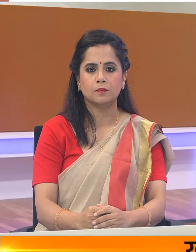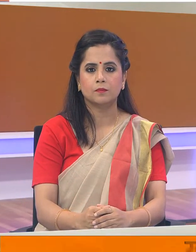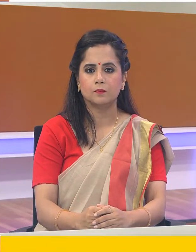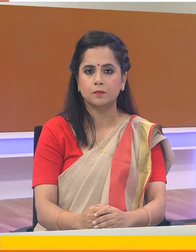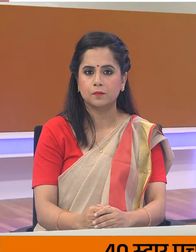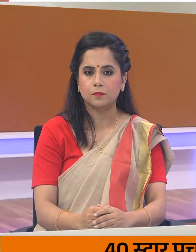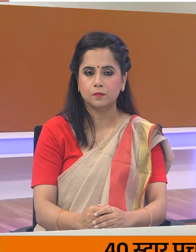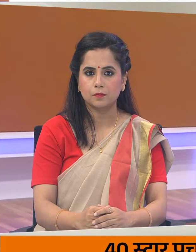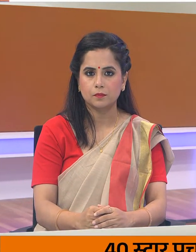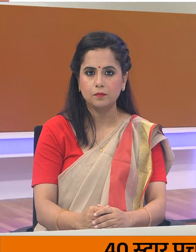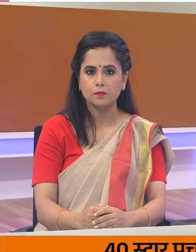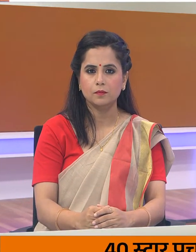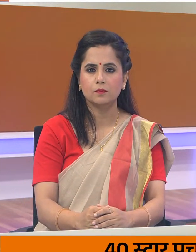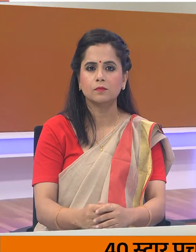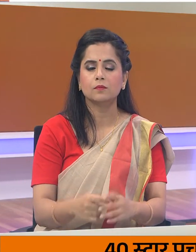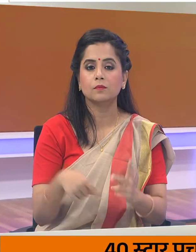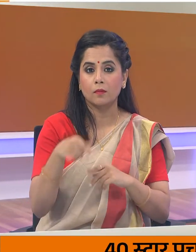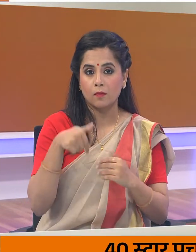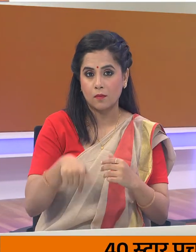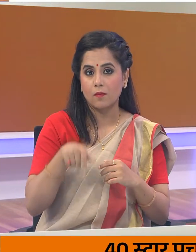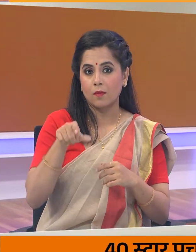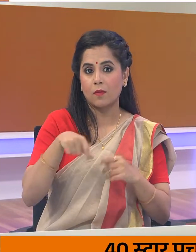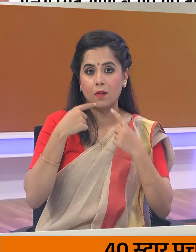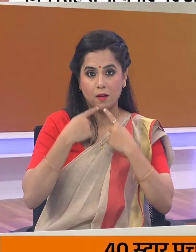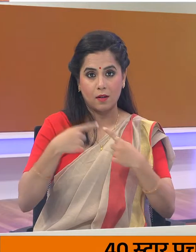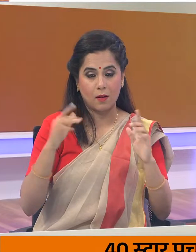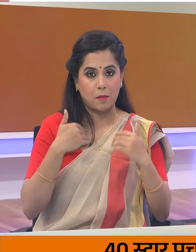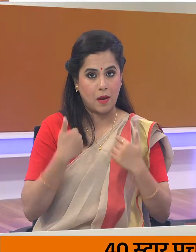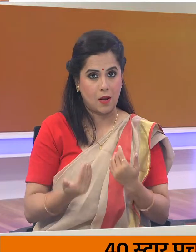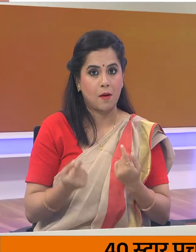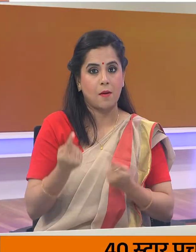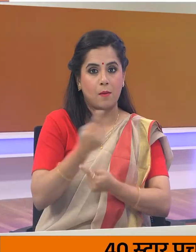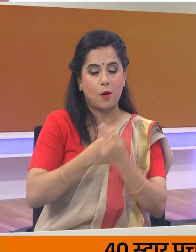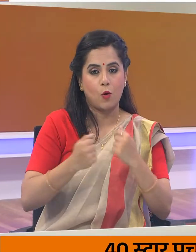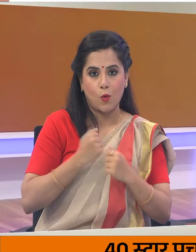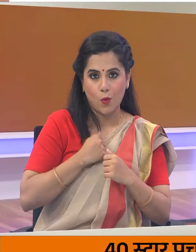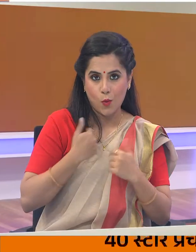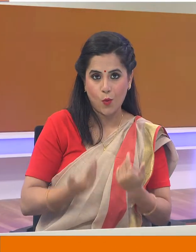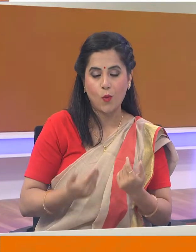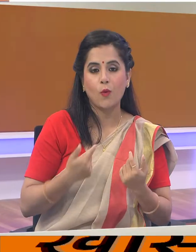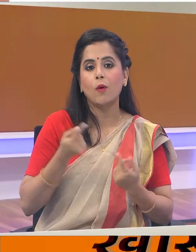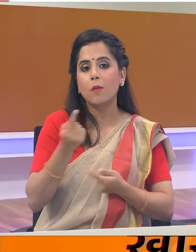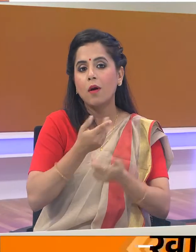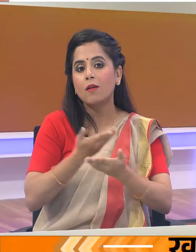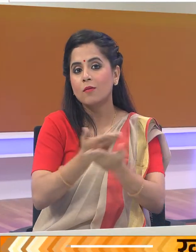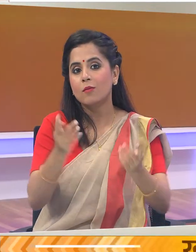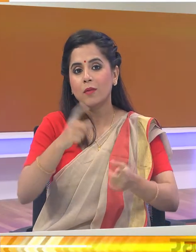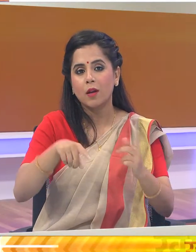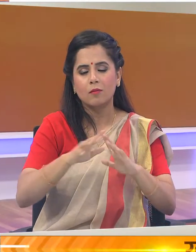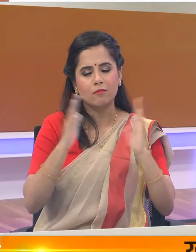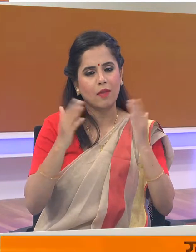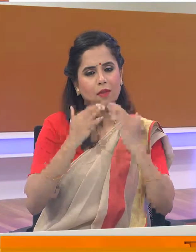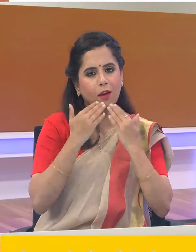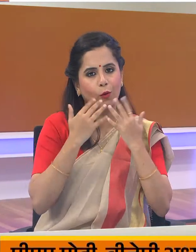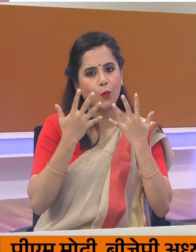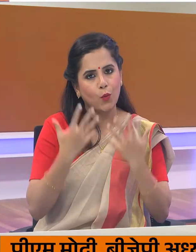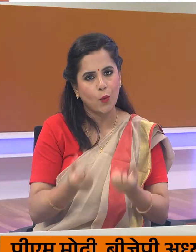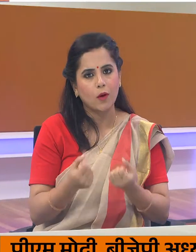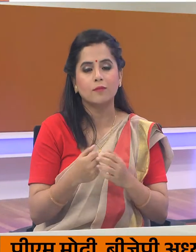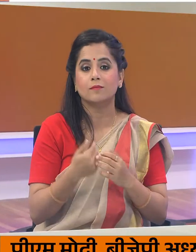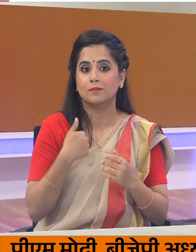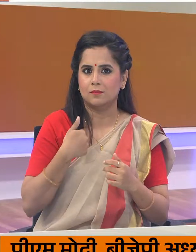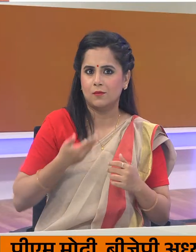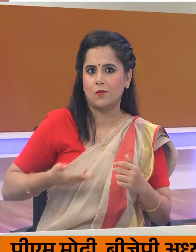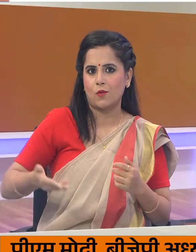पार्टी से मुझे मैंडेट घोषित हुआ है। मैं अपनी पार्टी का और अपने पार्टी के शीर्ष नेतृत्व का बहुत बहुत धन्यवाद करता हूं कि